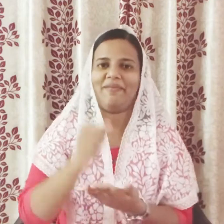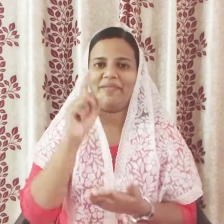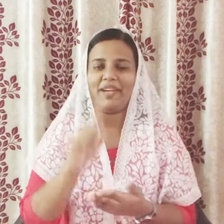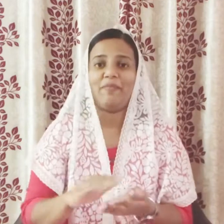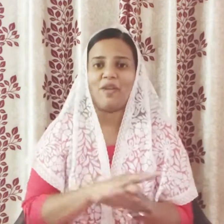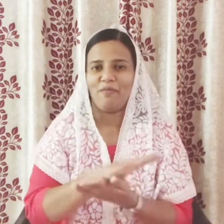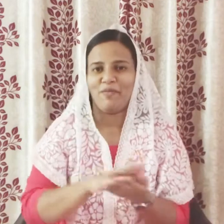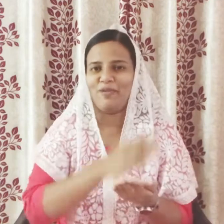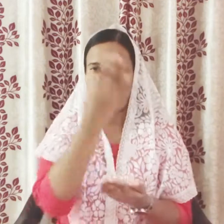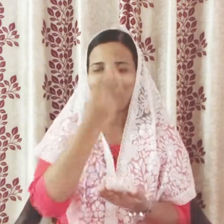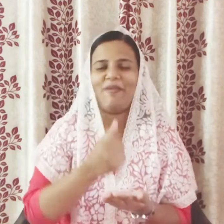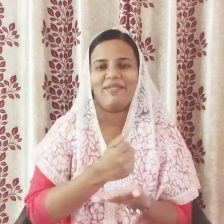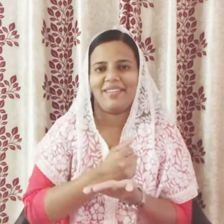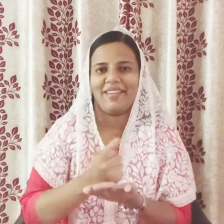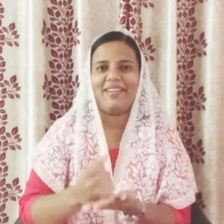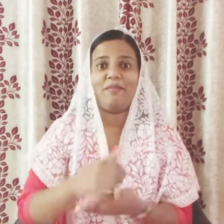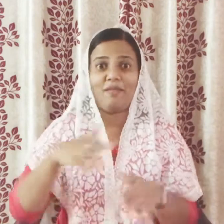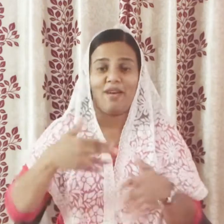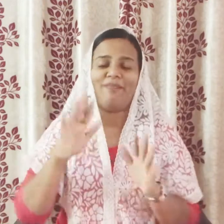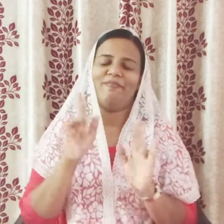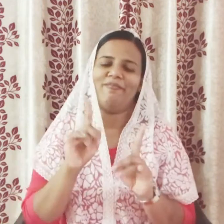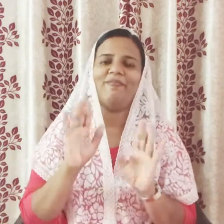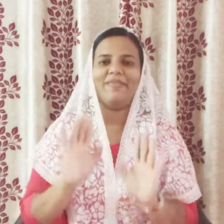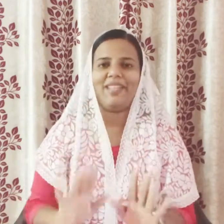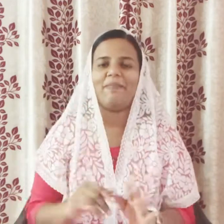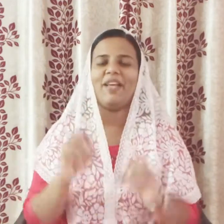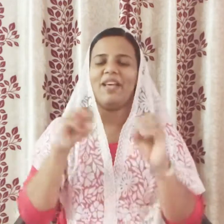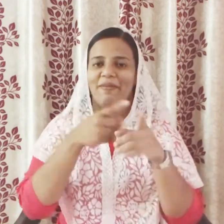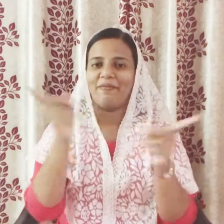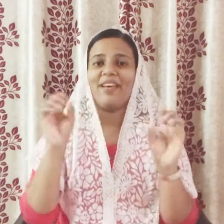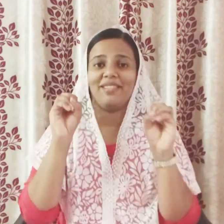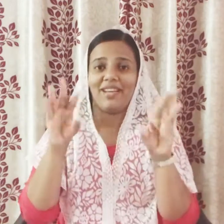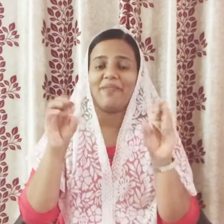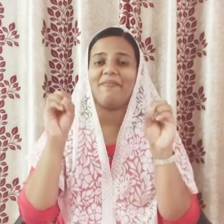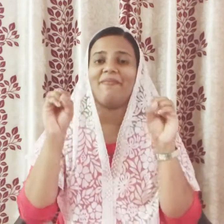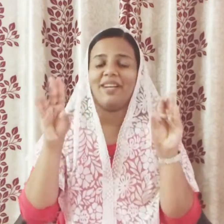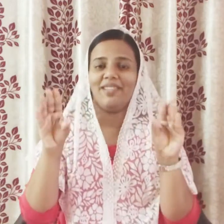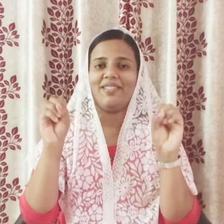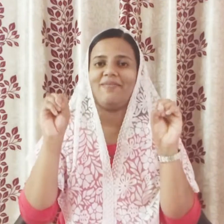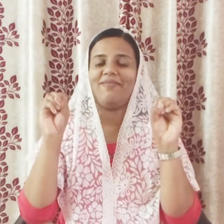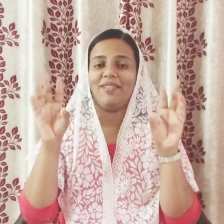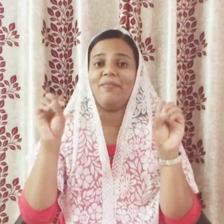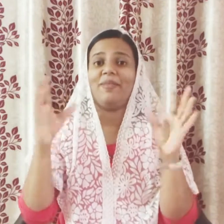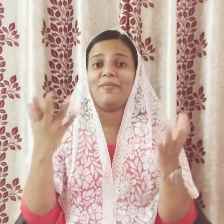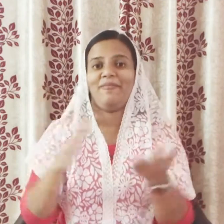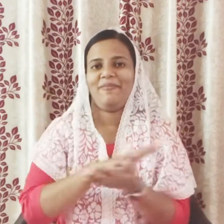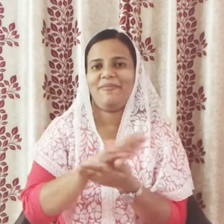വരുത്തട്ടെ. പരിശുദ്ധാത്മാവ് അതിനുവേണ്ടി സഹായിക്കട്ടെ. നമുക്ക് ആഗ്രഹമുണ്ടായാൽ മതി. ആമേൻ. വി ആർ ഷൈനിങ്, വി ആർ ഷൈനിങ്, വി ആർ ഷൈനിങ്